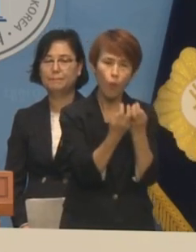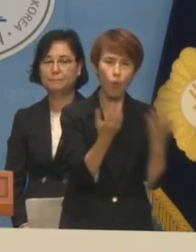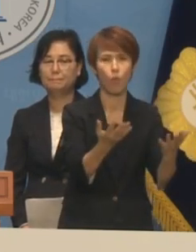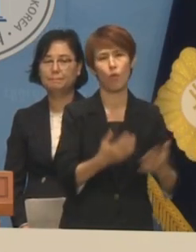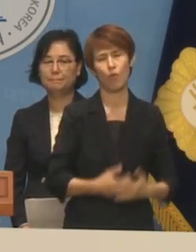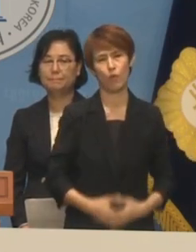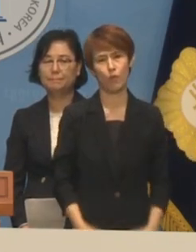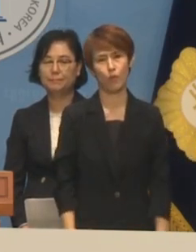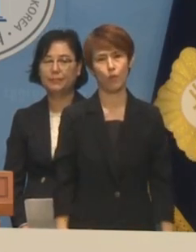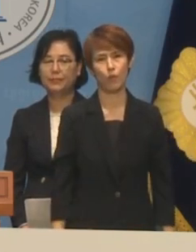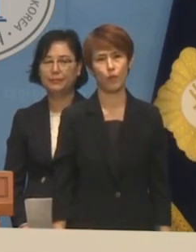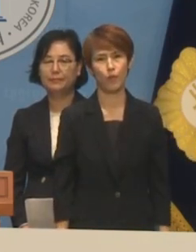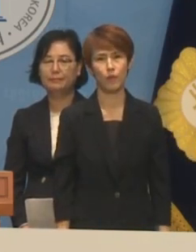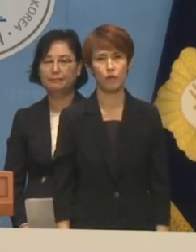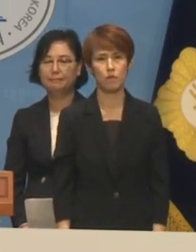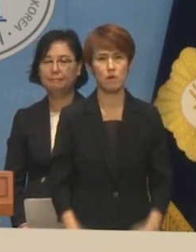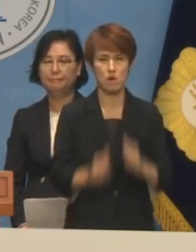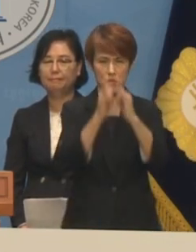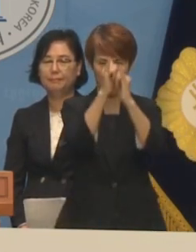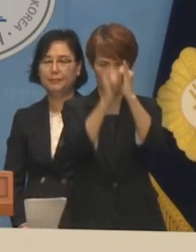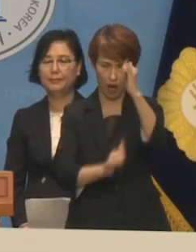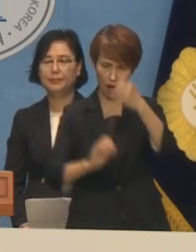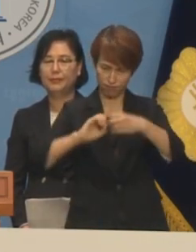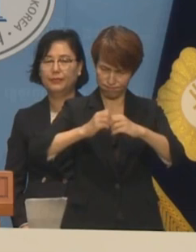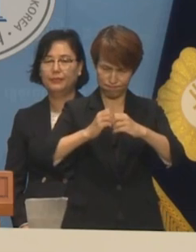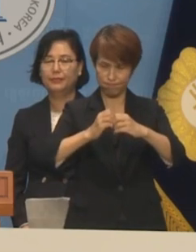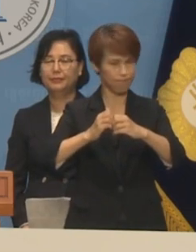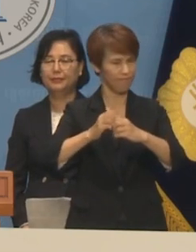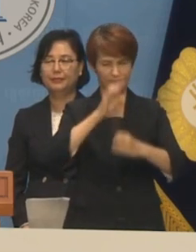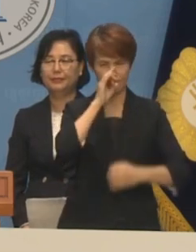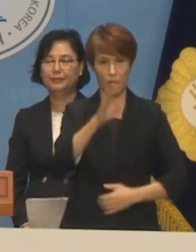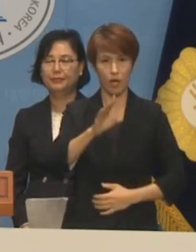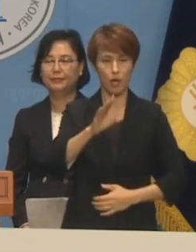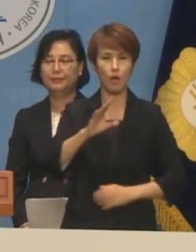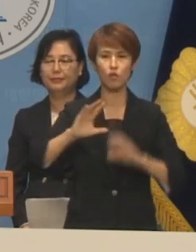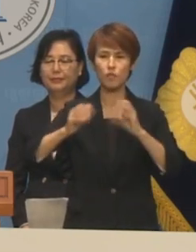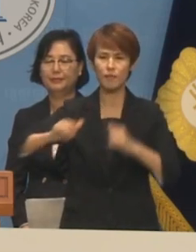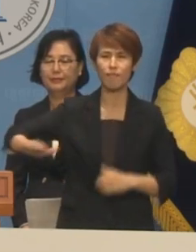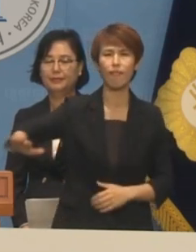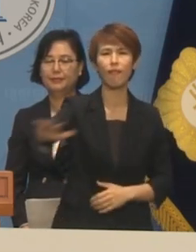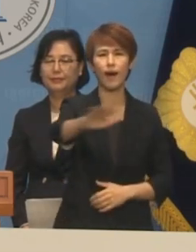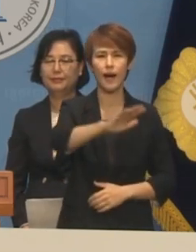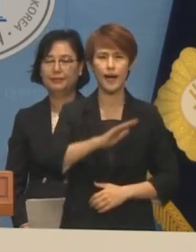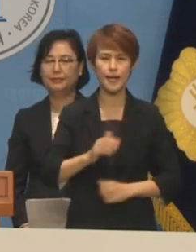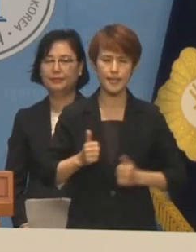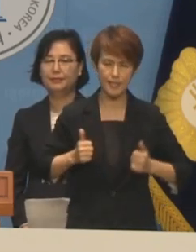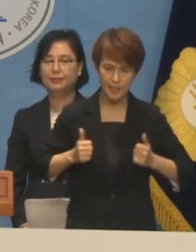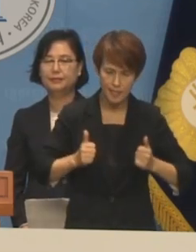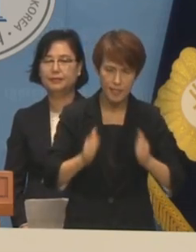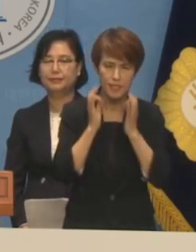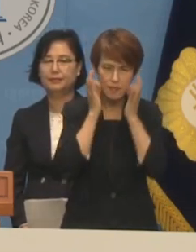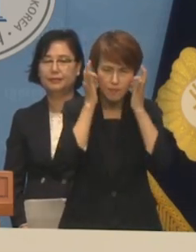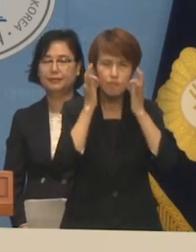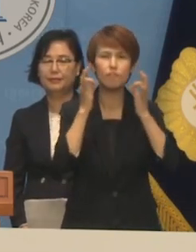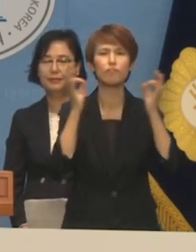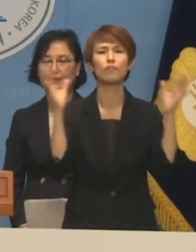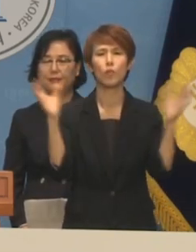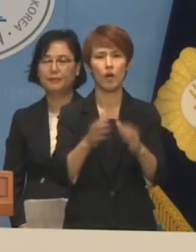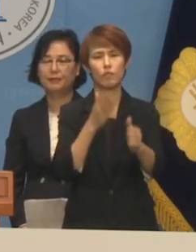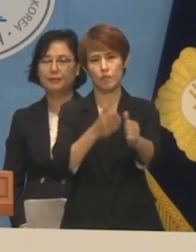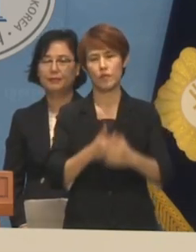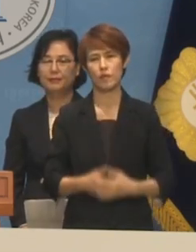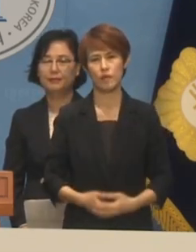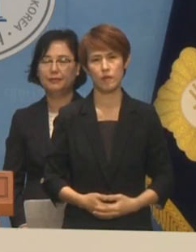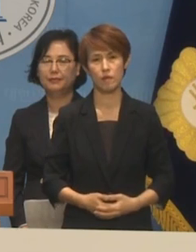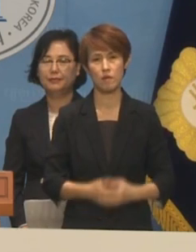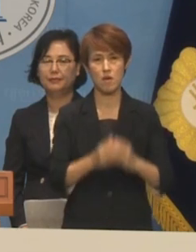수 있겠습니까? 역사 왜곡을 바로잡는데 우리 국민 모두가 힘을 모아주시길 간곡히 부탁드리고